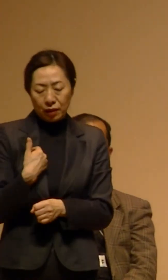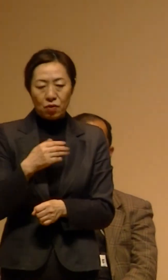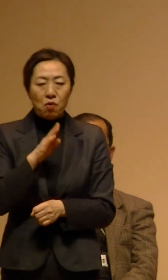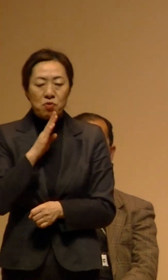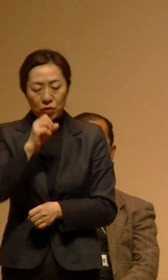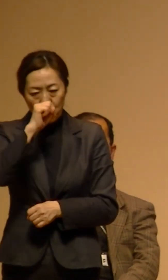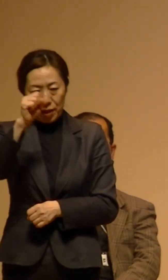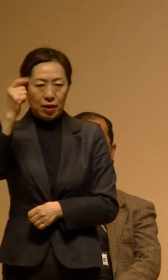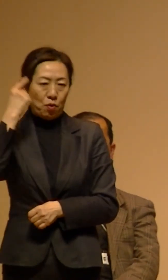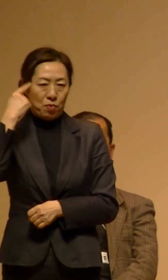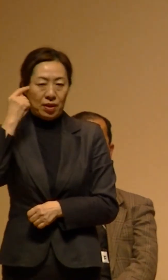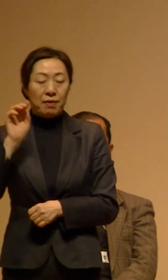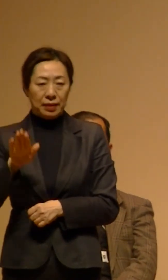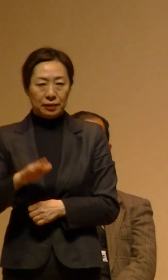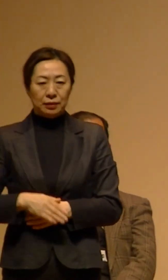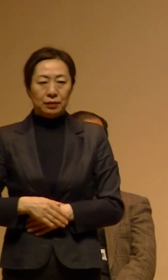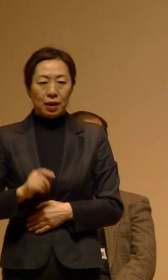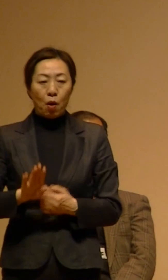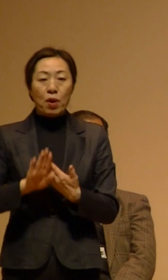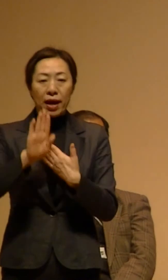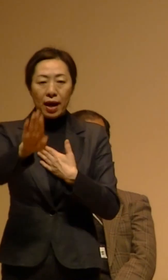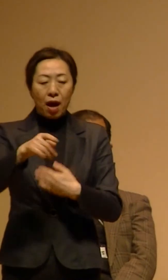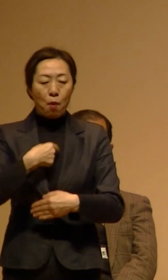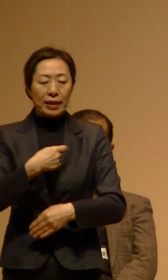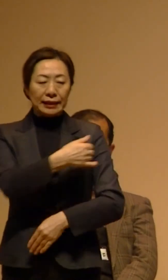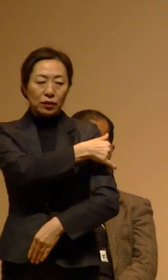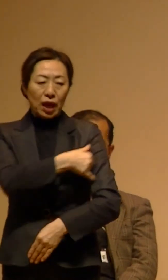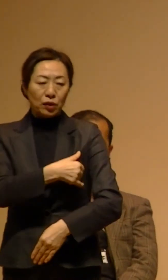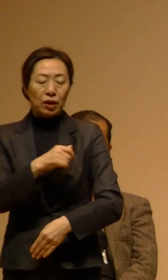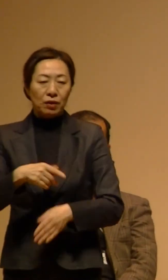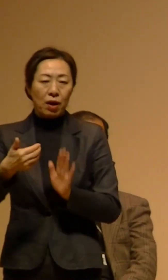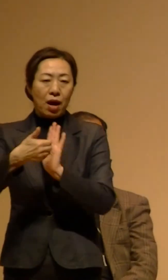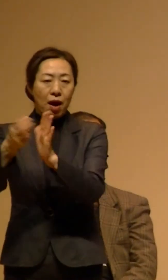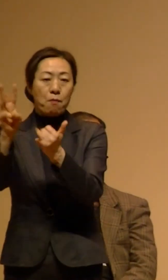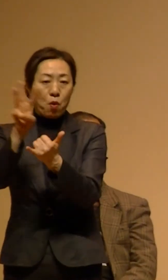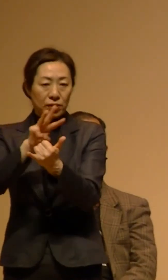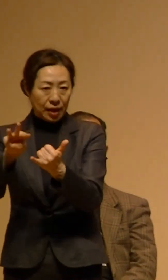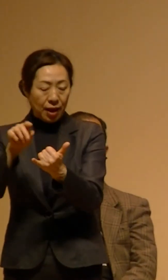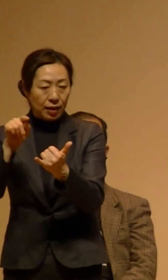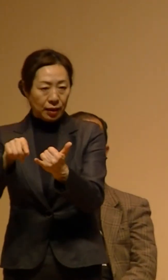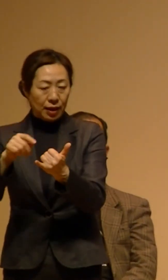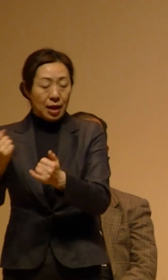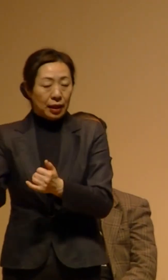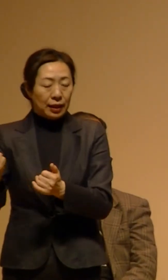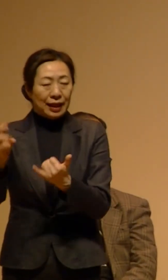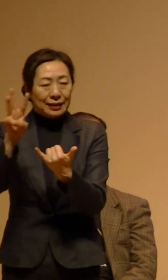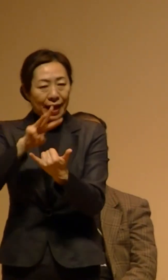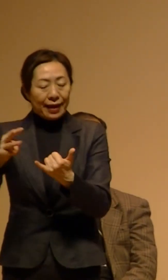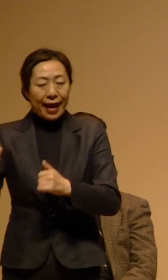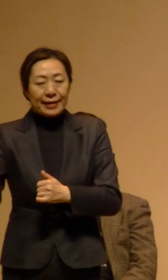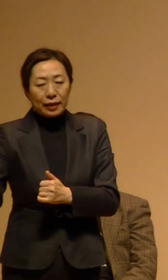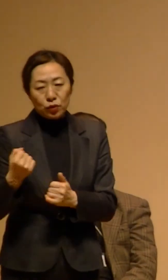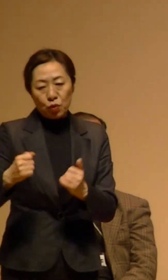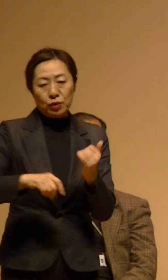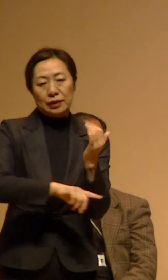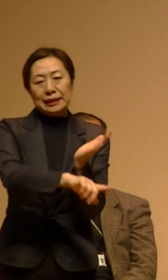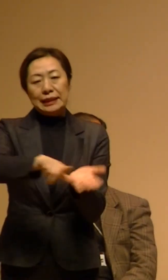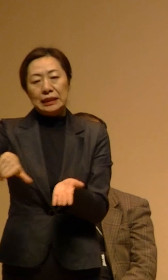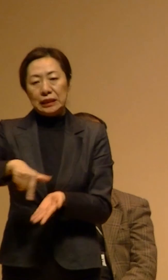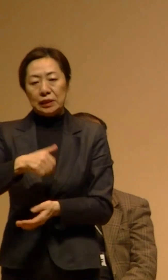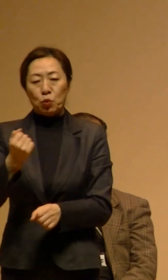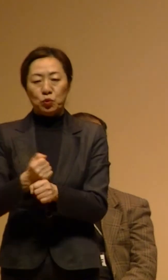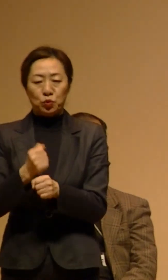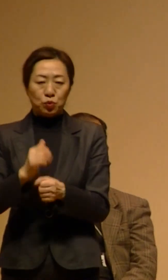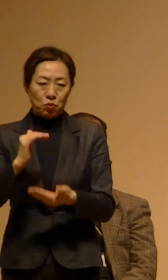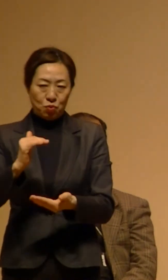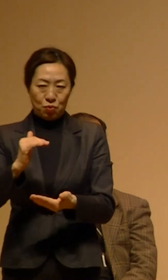これから私たちの役割は防災に強い、災害に強い地域を作ることであります。